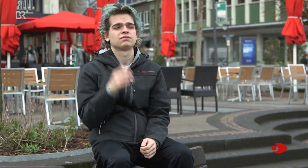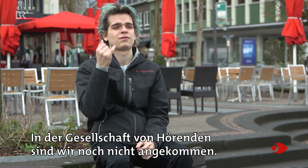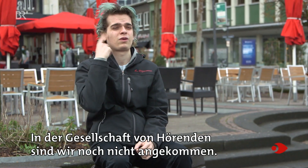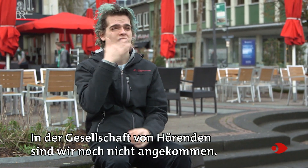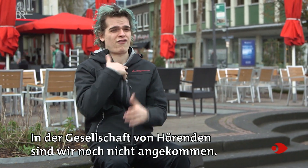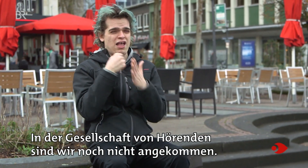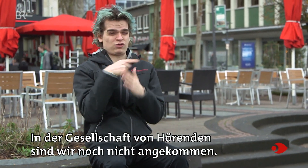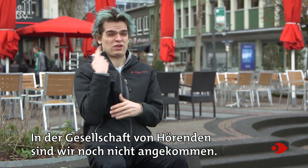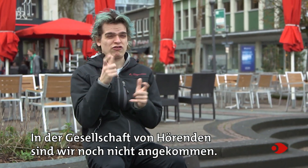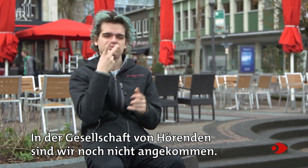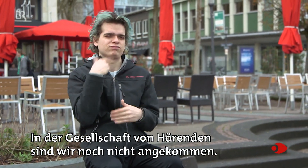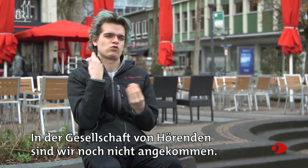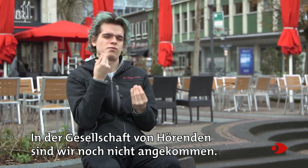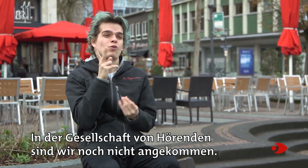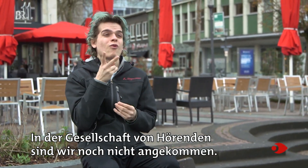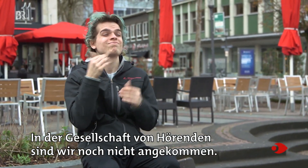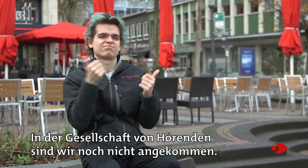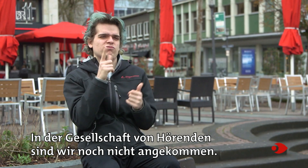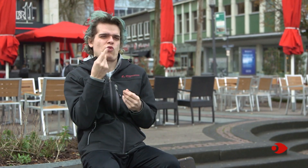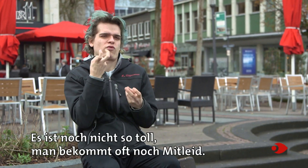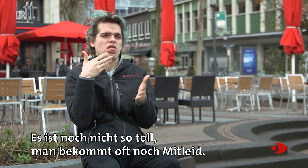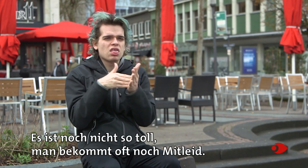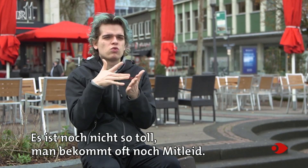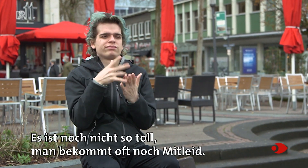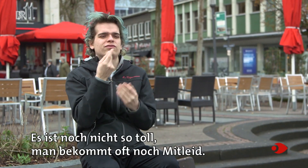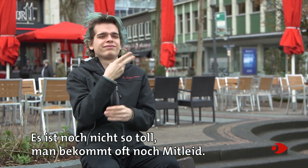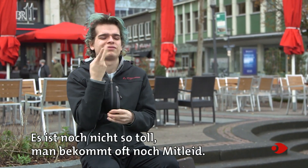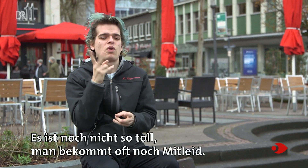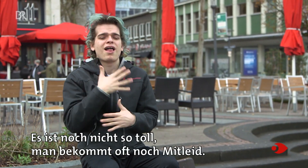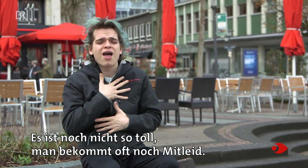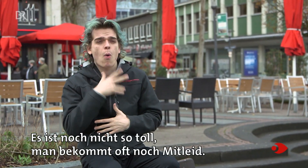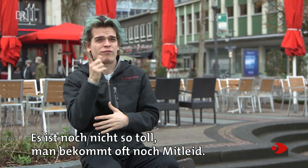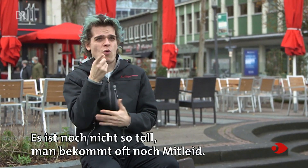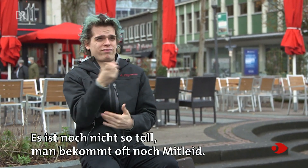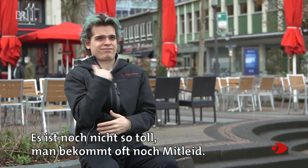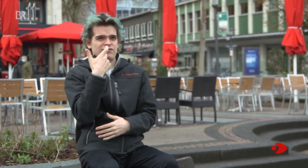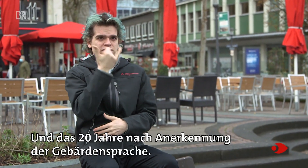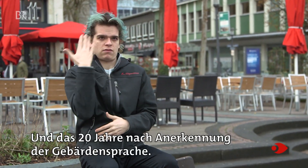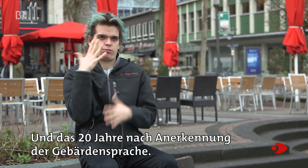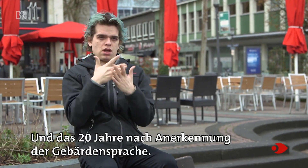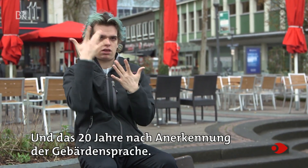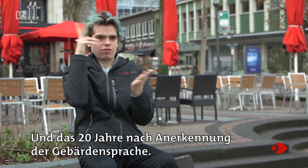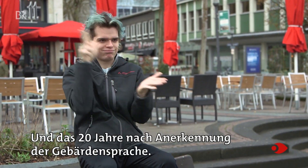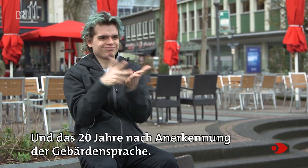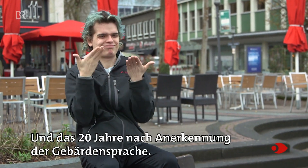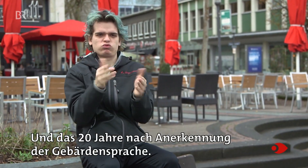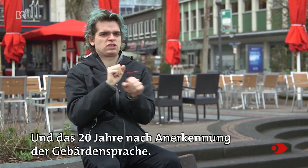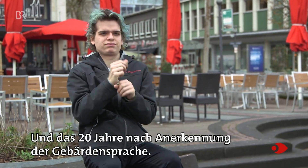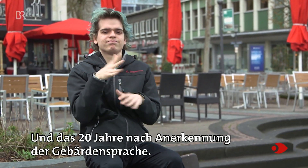In der Gesellschaft von Hörenden sind wir noch nicht angekommen. Es ist noch nicht so toll. Man bekommt oft noch Mitleid und das 20 Jahre nach Anerkennung der